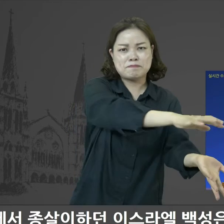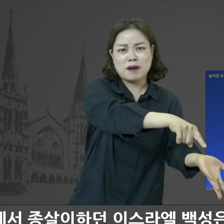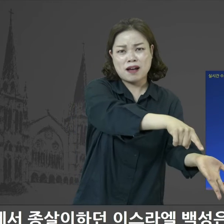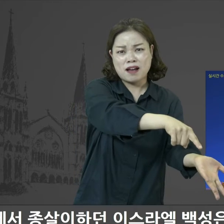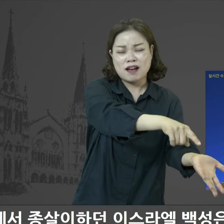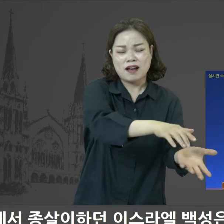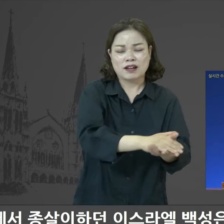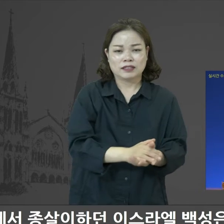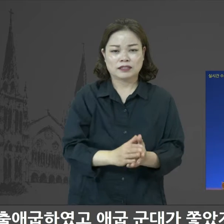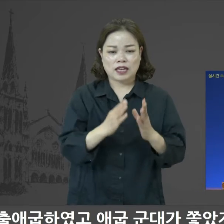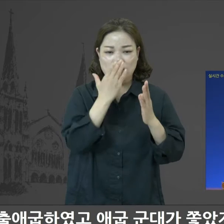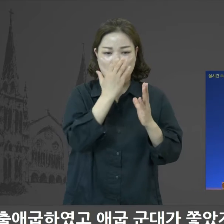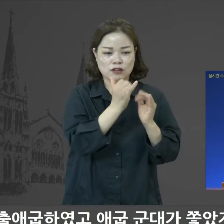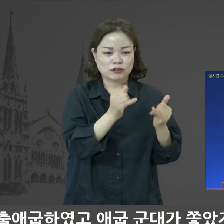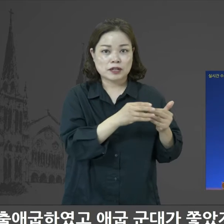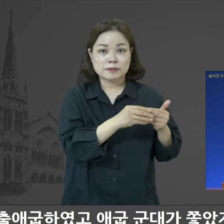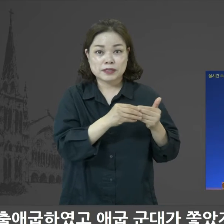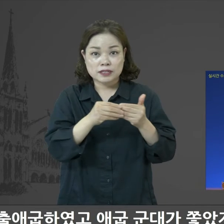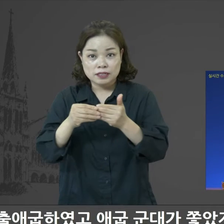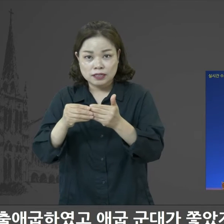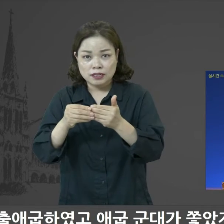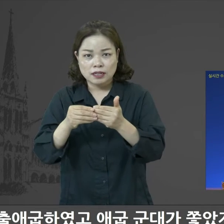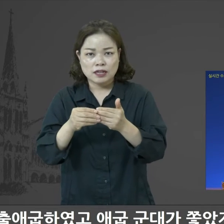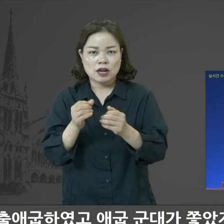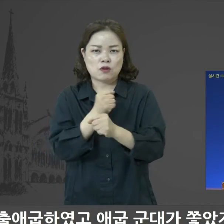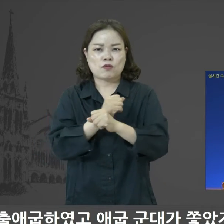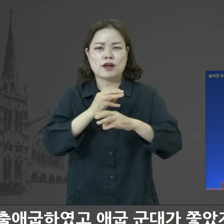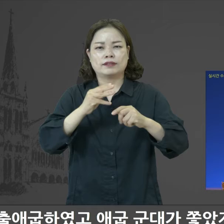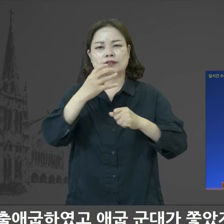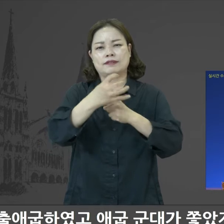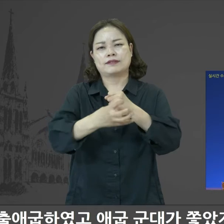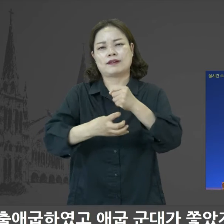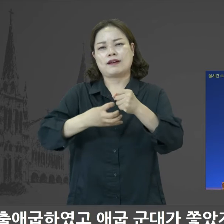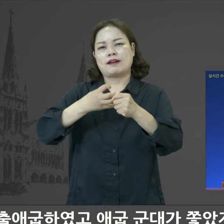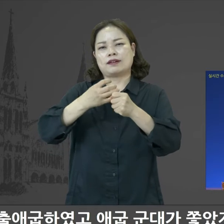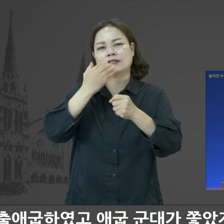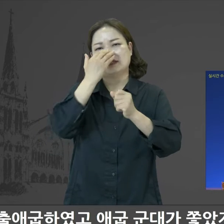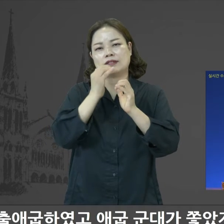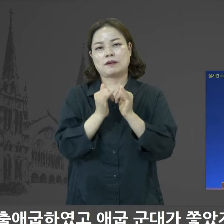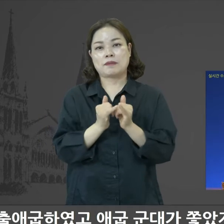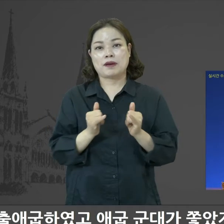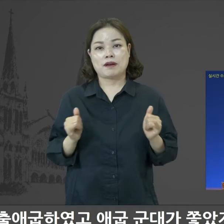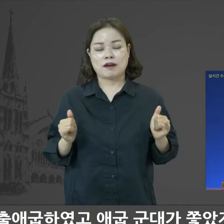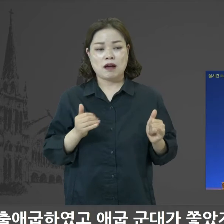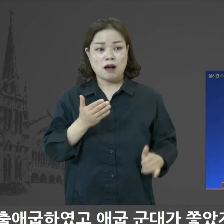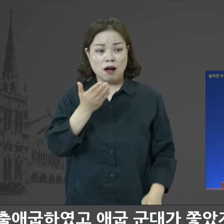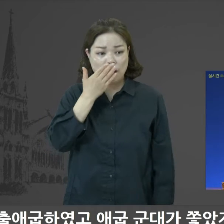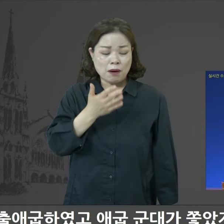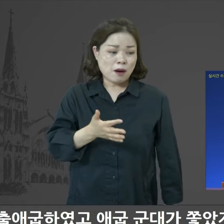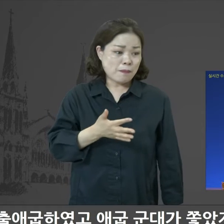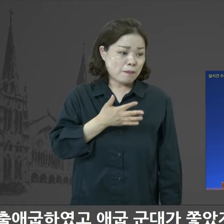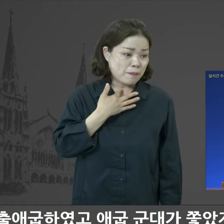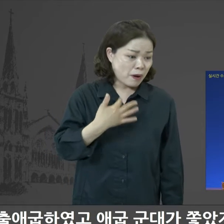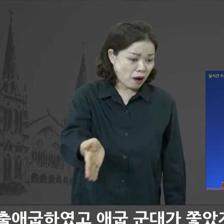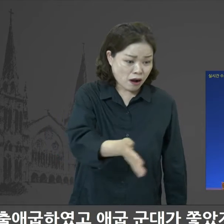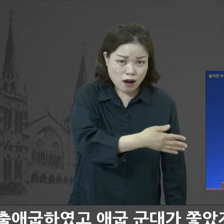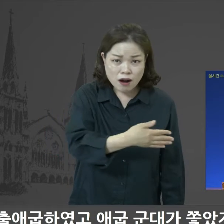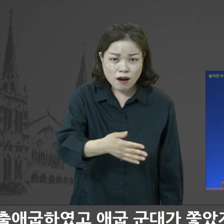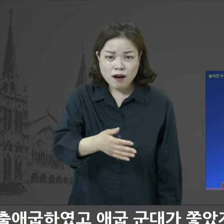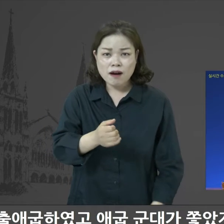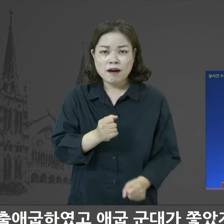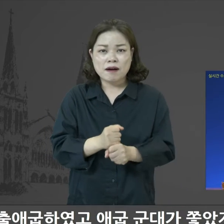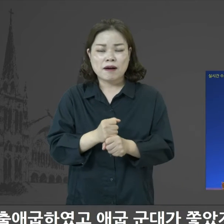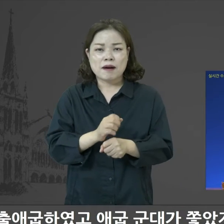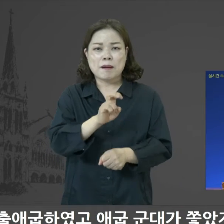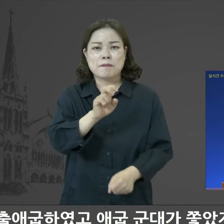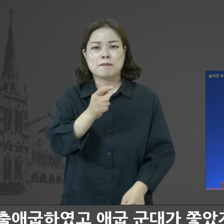인도하셨습니다. 광야에서 40년 동안 이스라엘 백성들이 먹을 것이 없을 땐 만나와